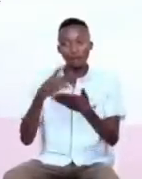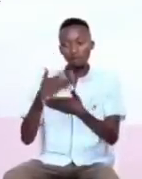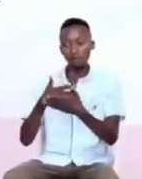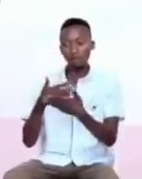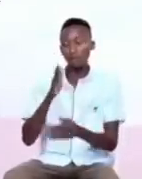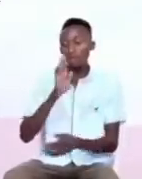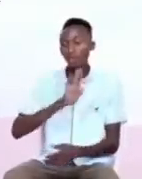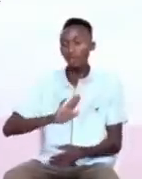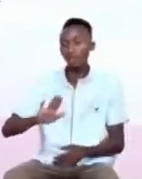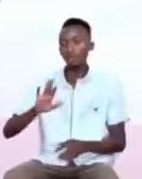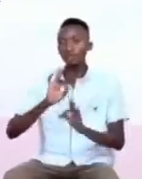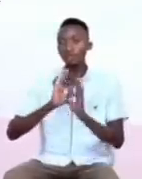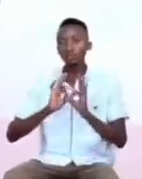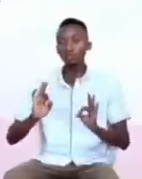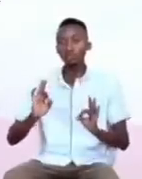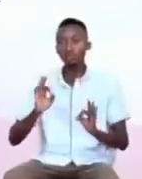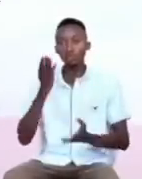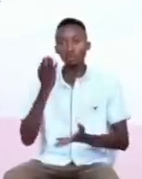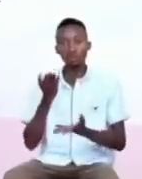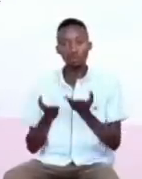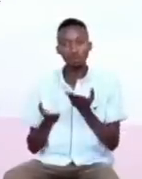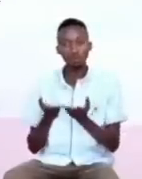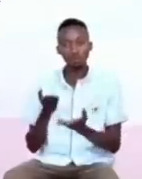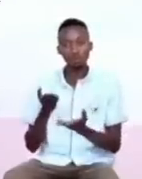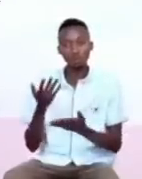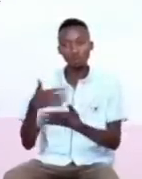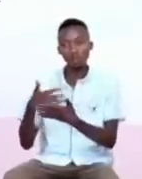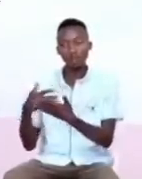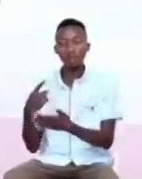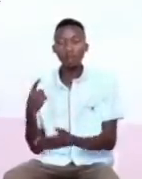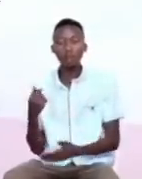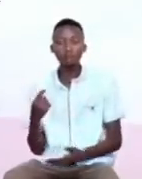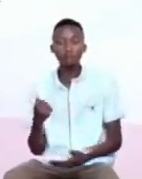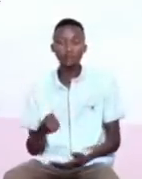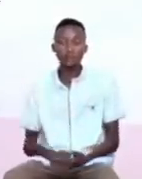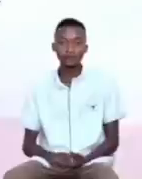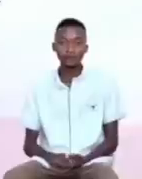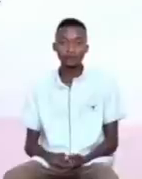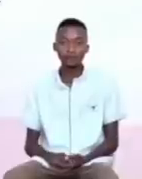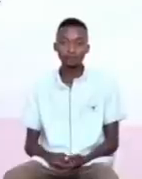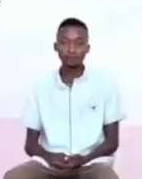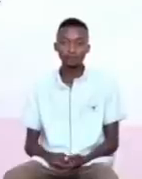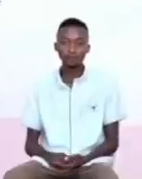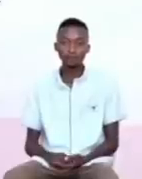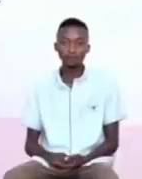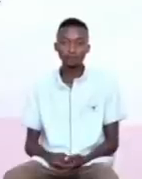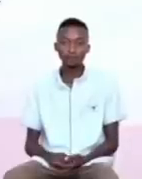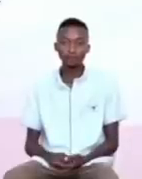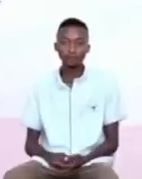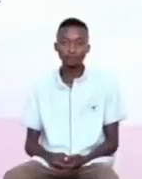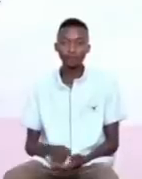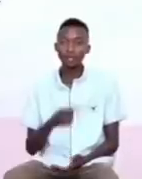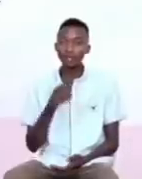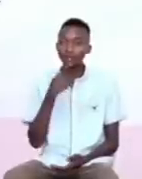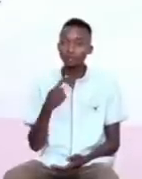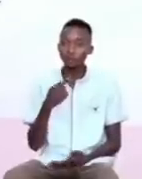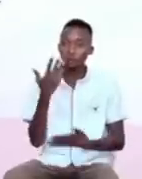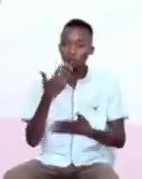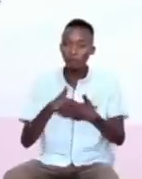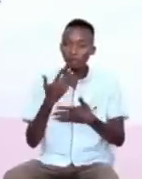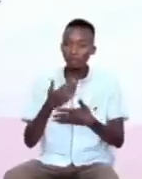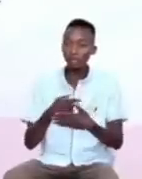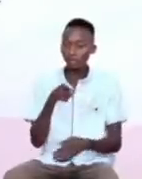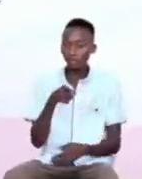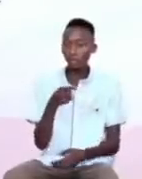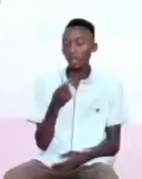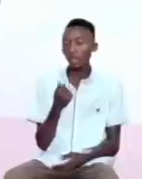bora kuliko biashara ya kama fahamu. Kuna biashara inayolipa ni biashara ya kupata hekima. Anasema hii biashara